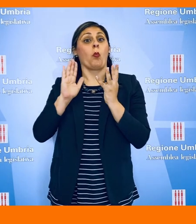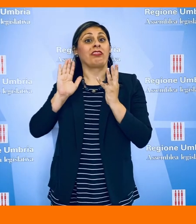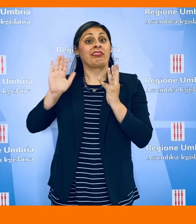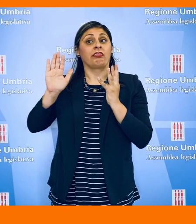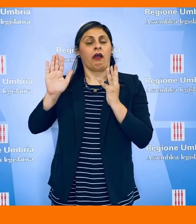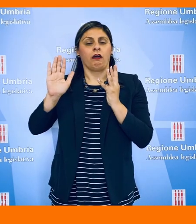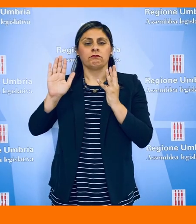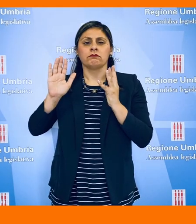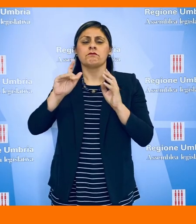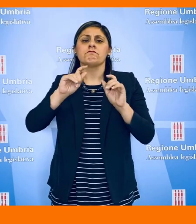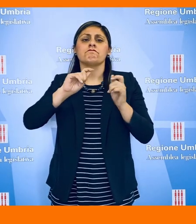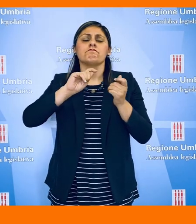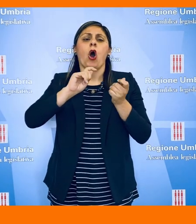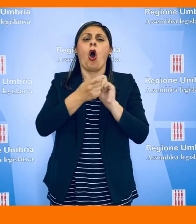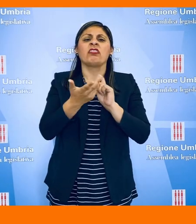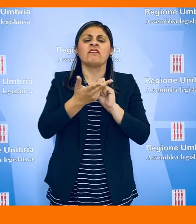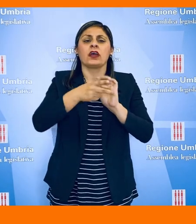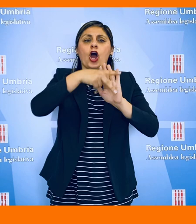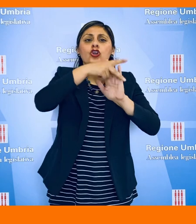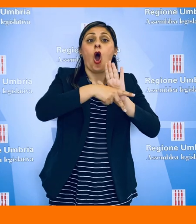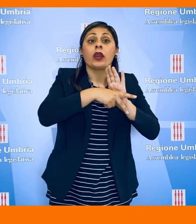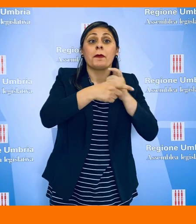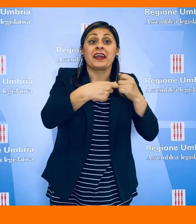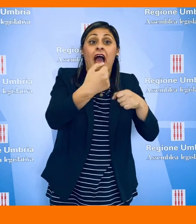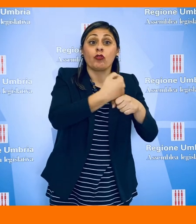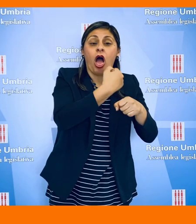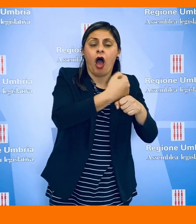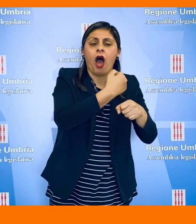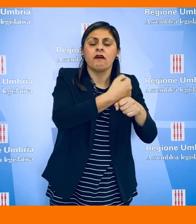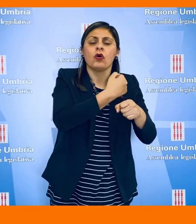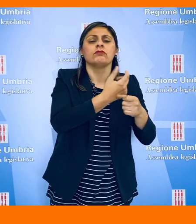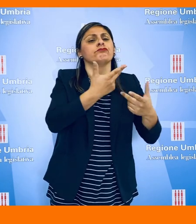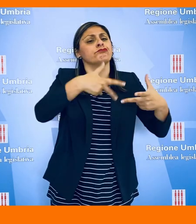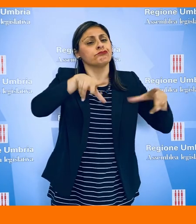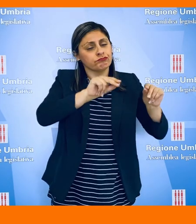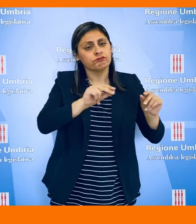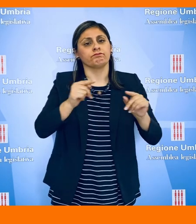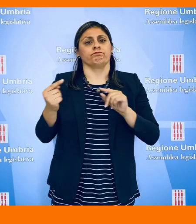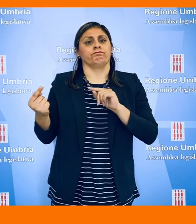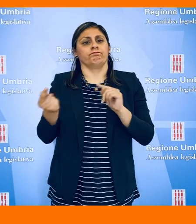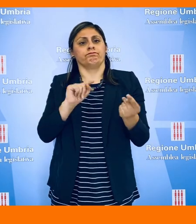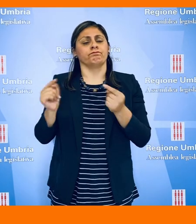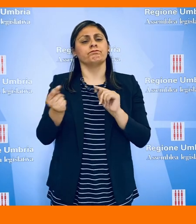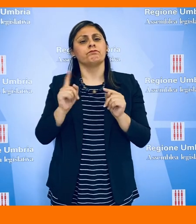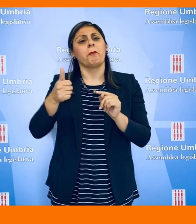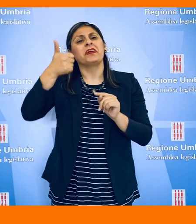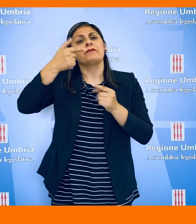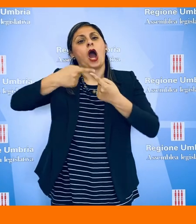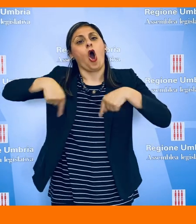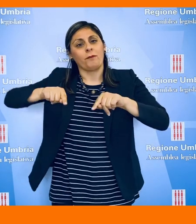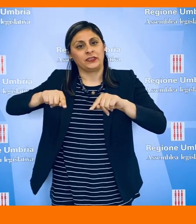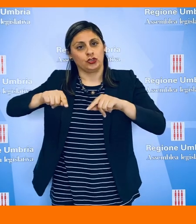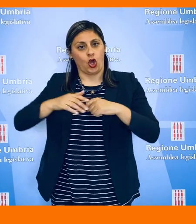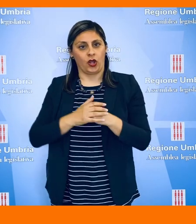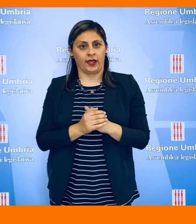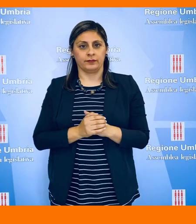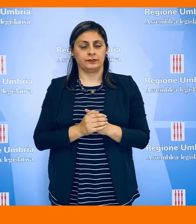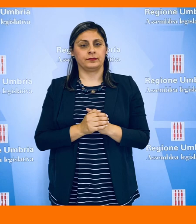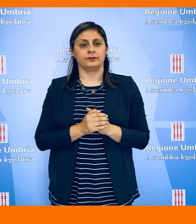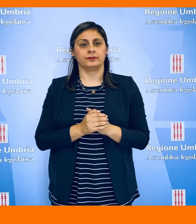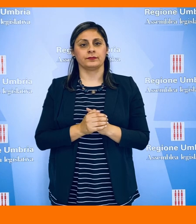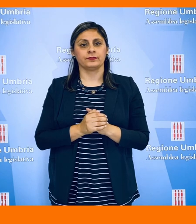Giunta regionale che modifica le norme sul mercato del lavoro è stato nuovamente discusso in prima